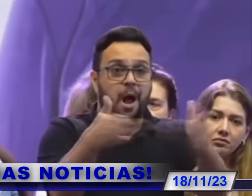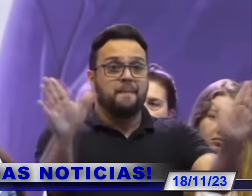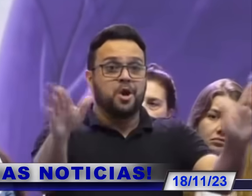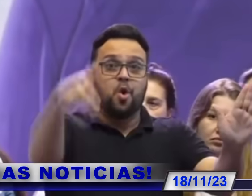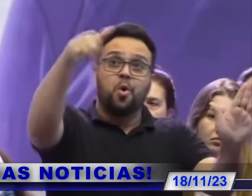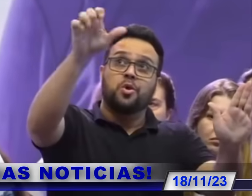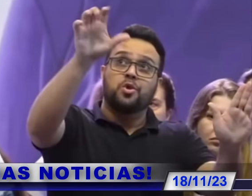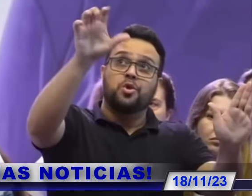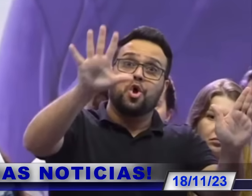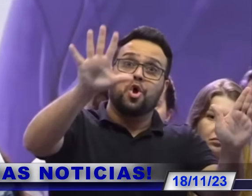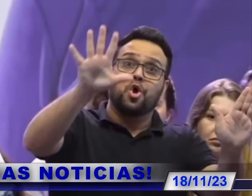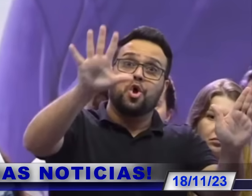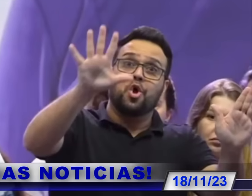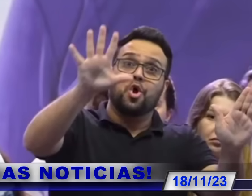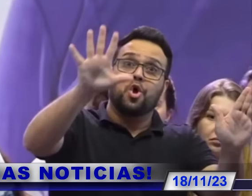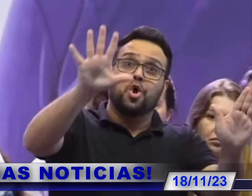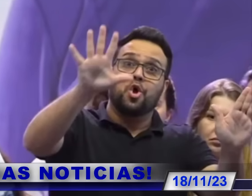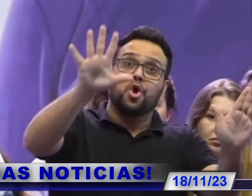nordestinos.